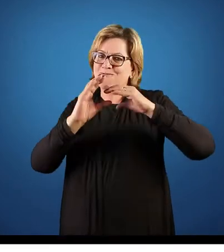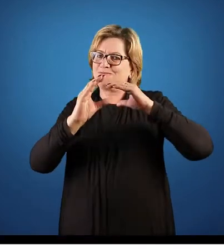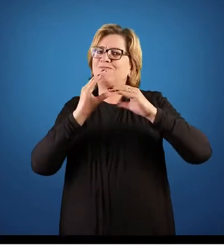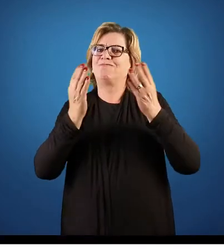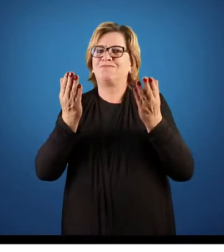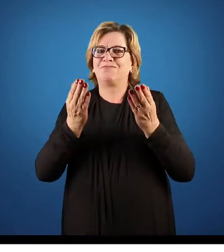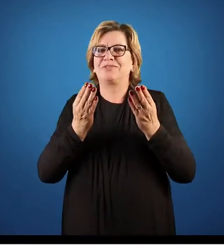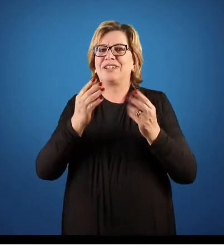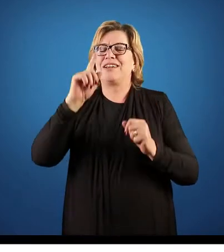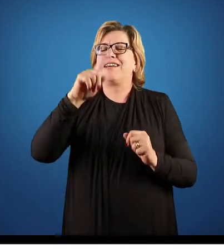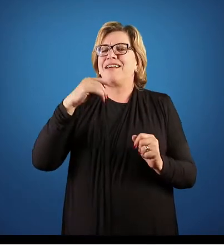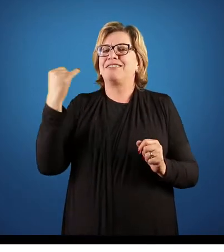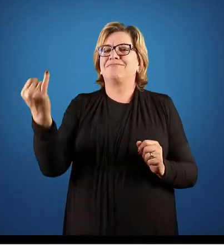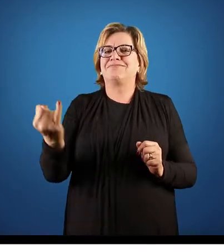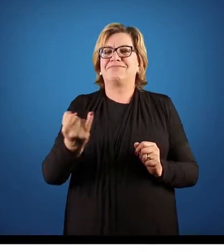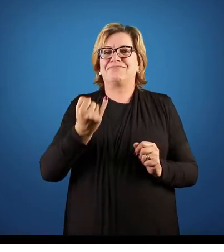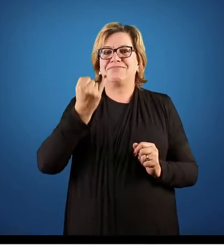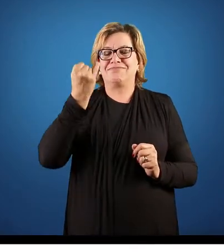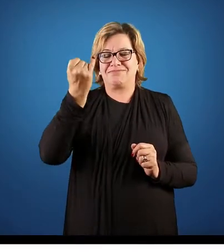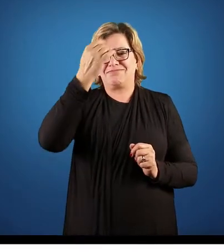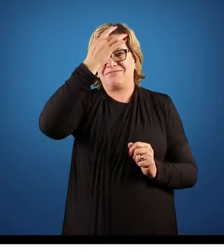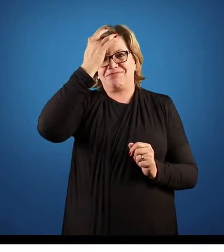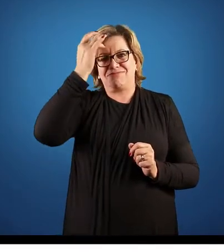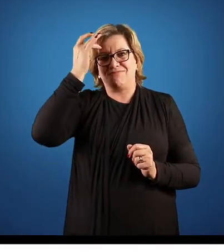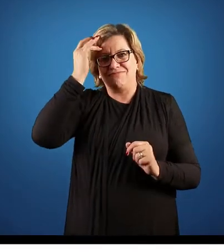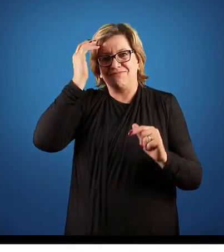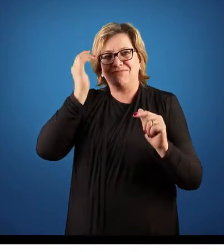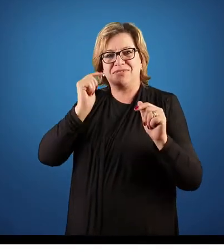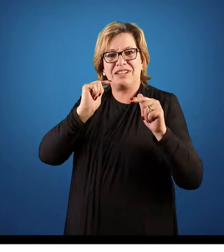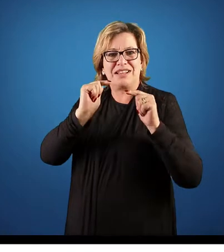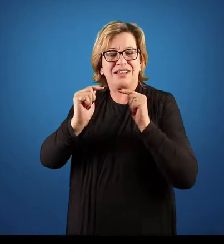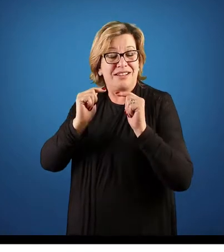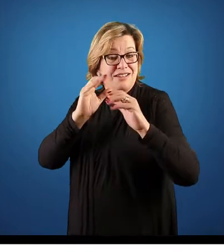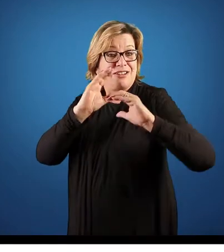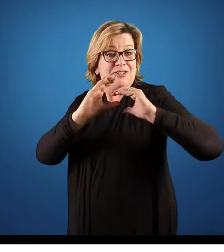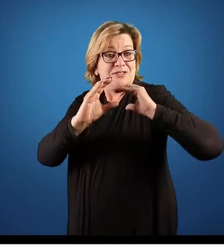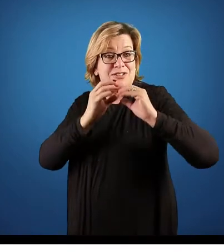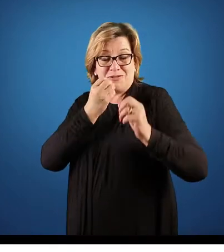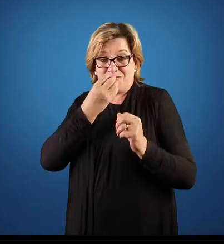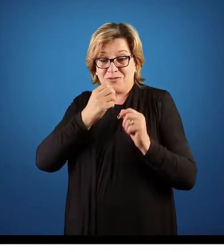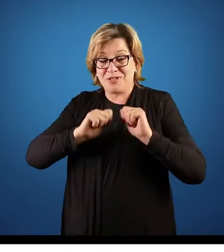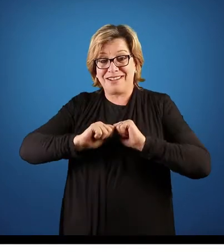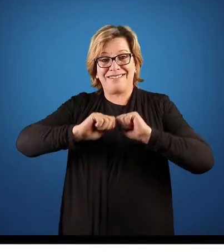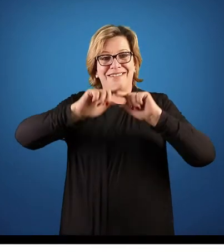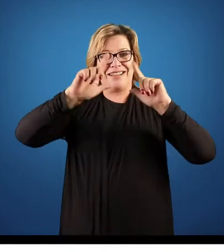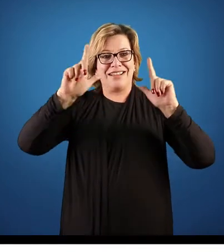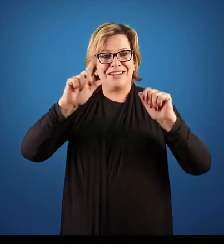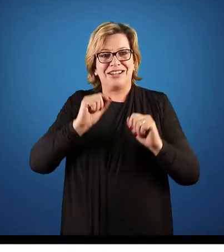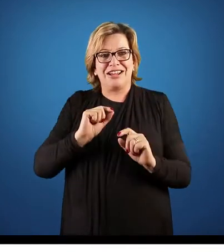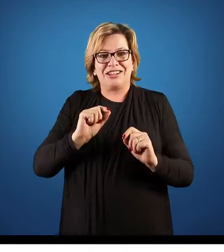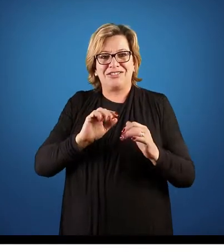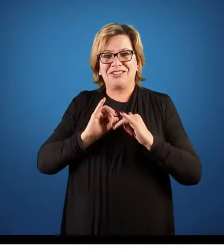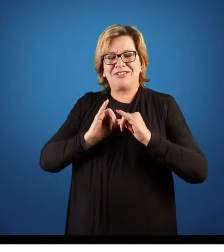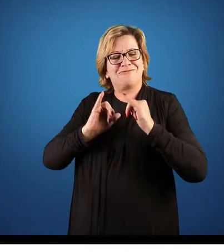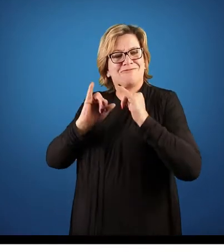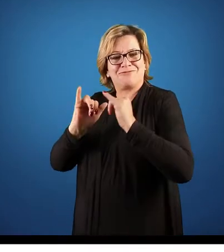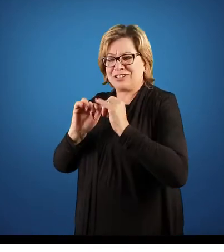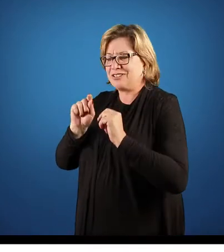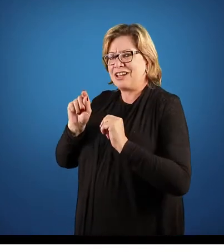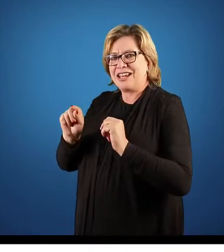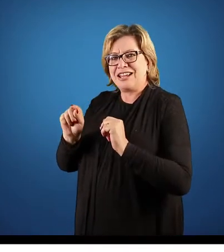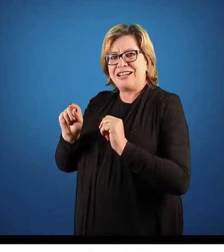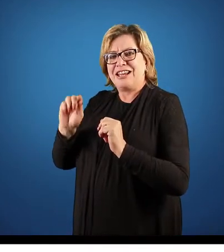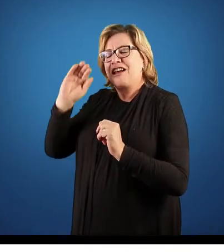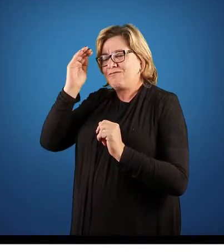é muito importante que as pessoas estejam trabalhando no sistema de comunicação uma coisa que eu falo pra uma pessoa entenda de uma forma e um